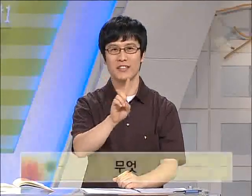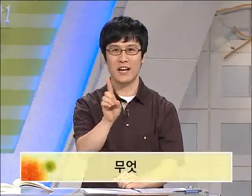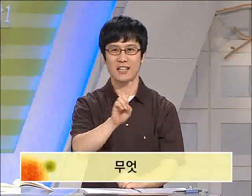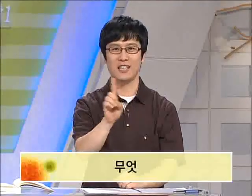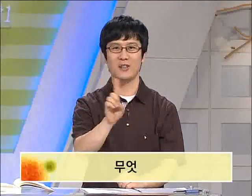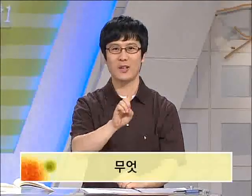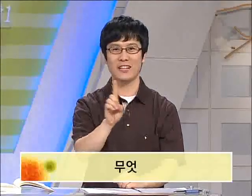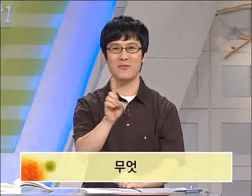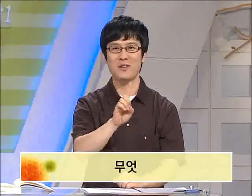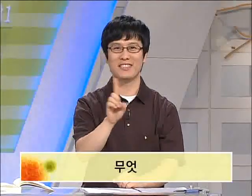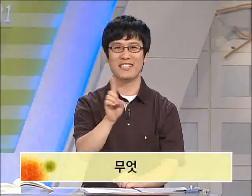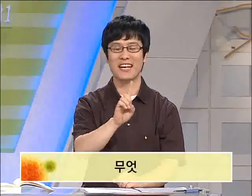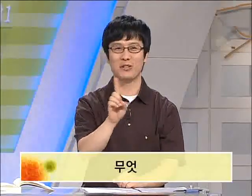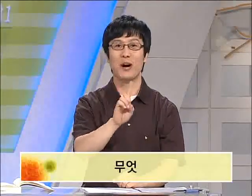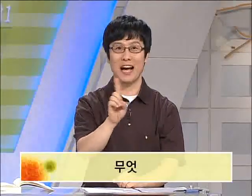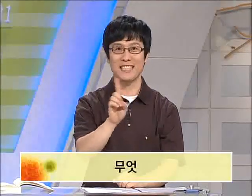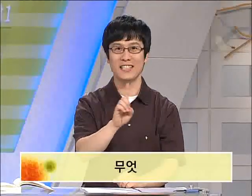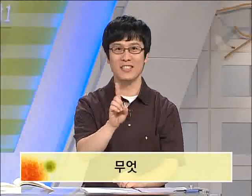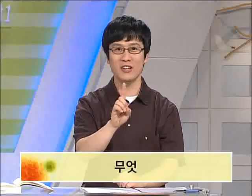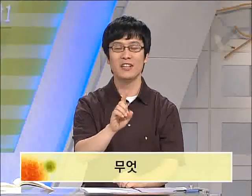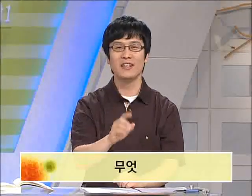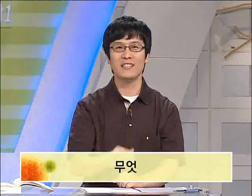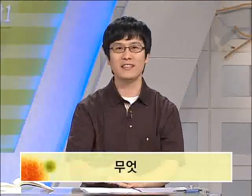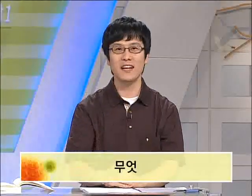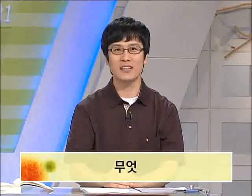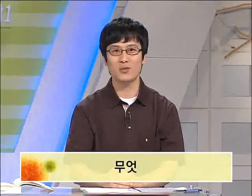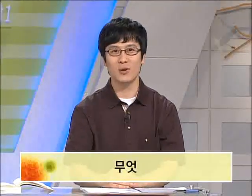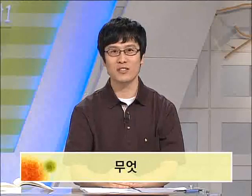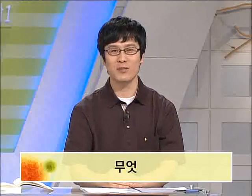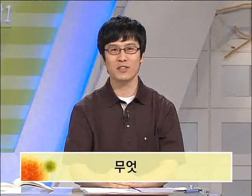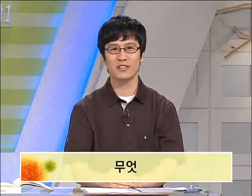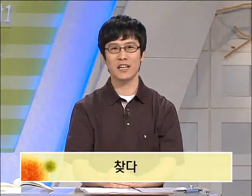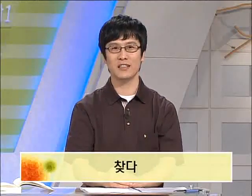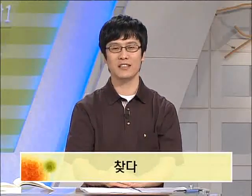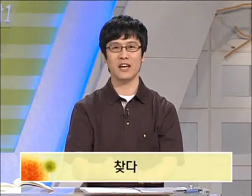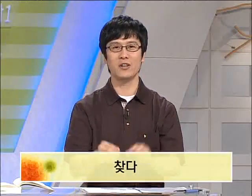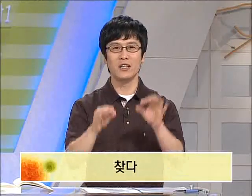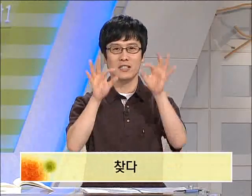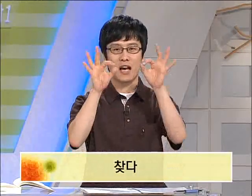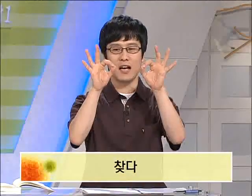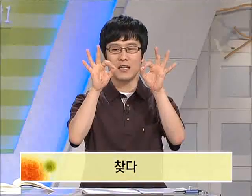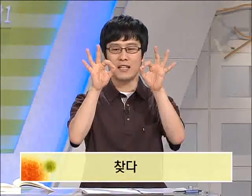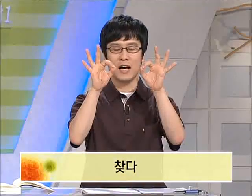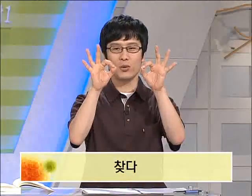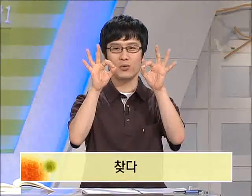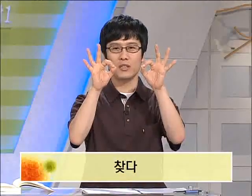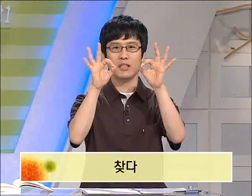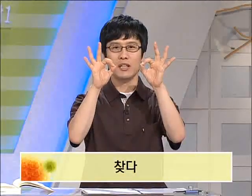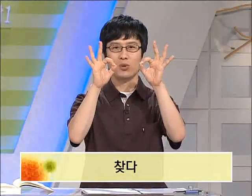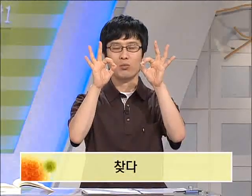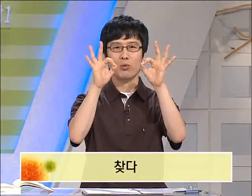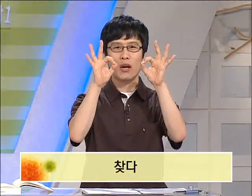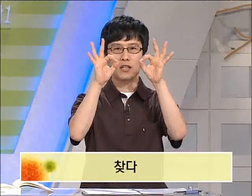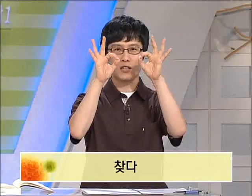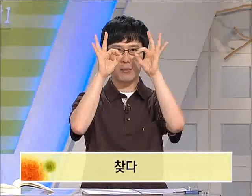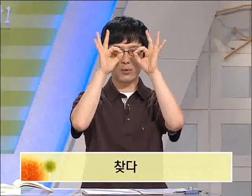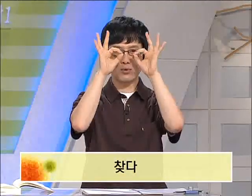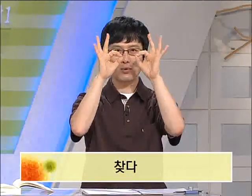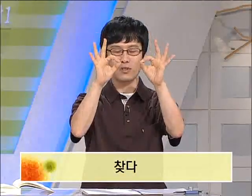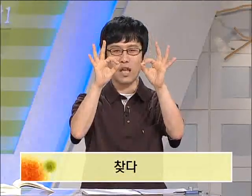자, 이제는 더 이상 설명드리지 않아도 아시겠지요? 찾다라는 수화 설명을 드리겠는데요. 자, 양손을 돈 모양을 해서 앞으로 쭉